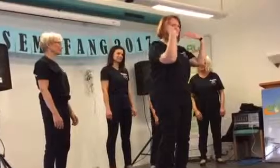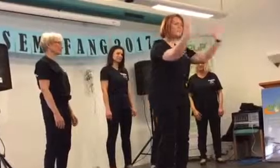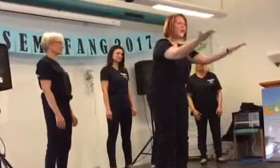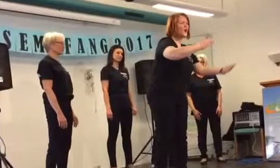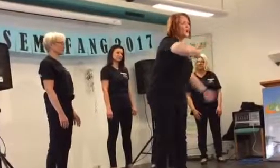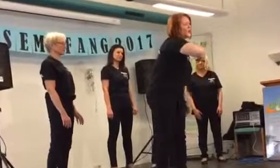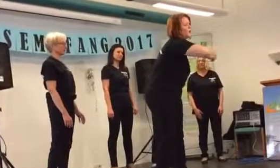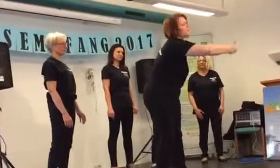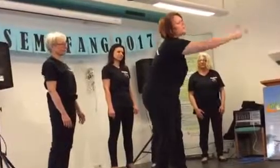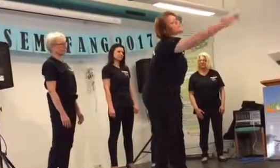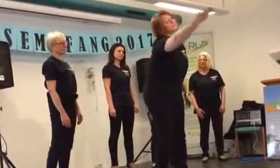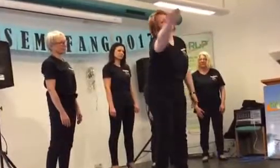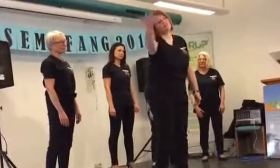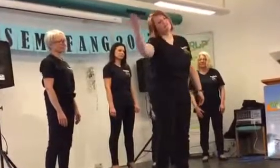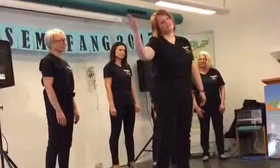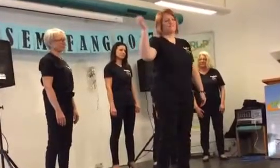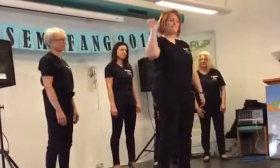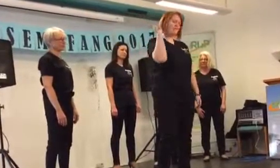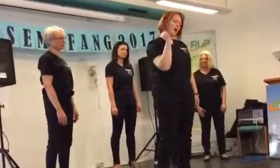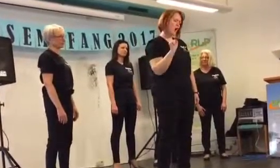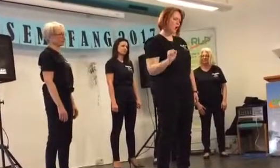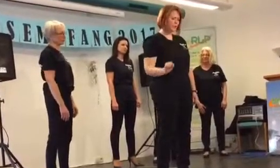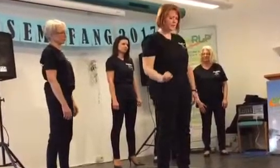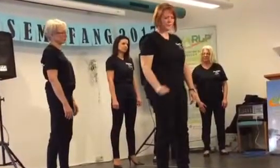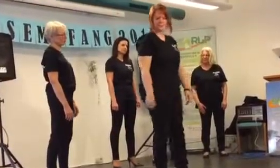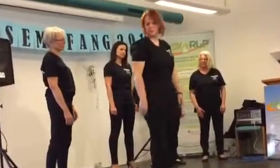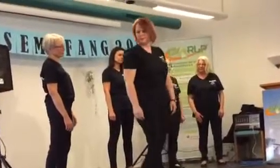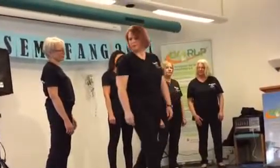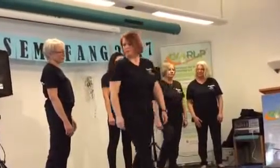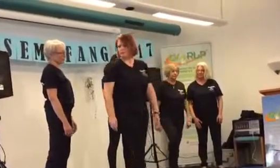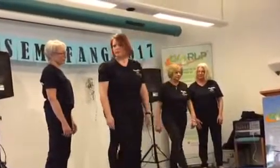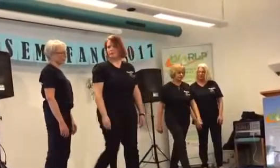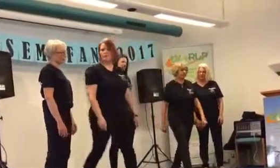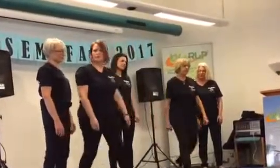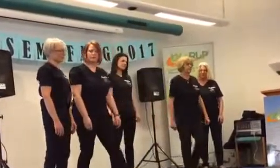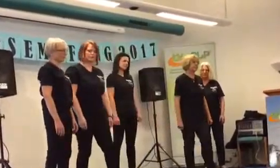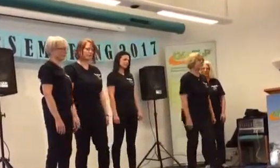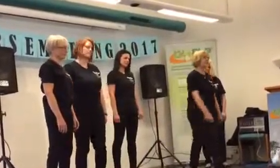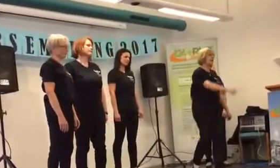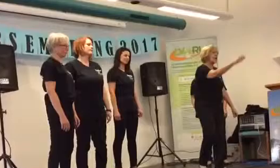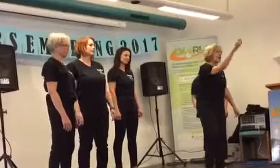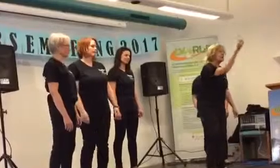Warum muss das alles nur so sein?